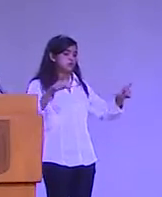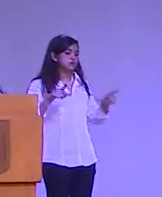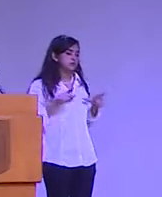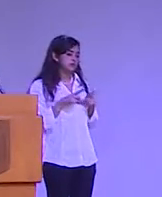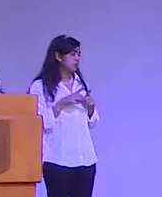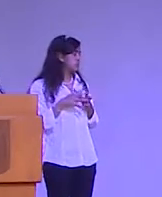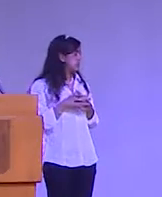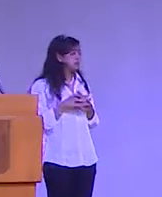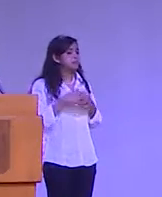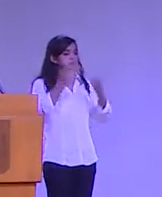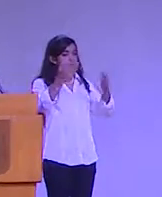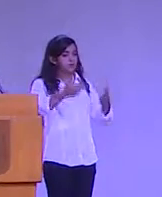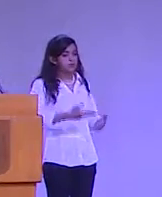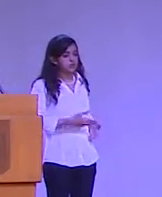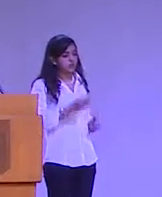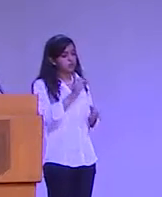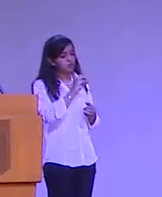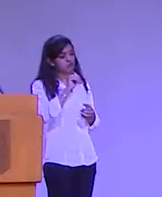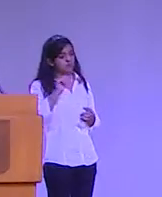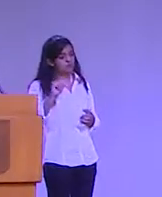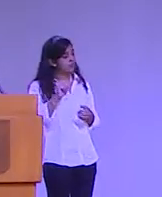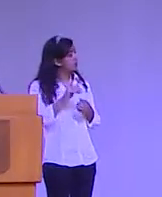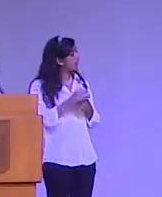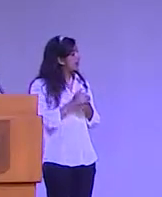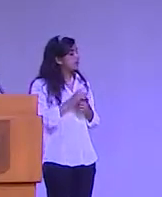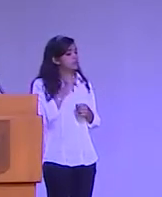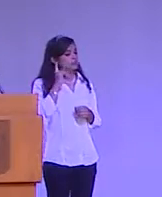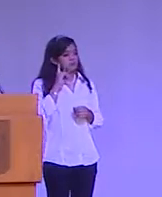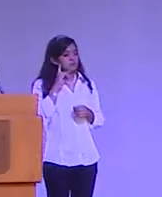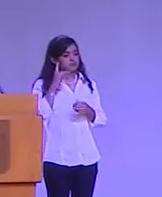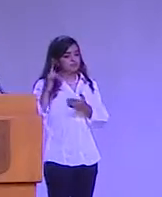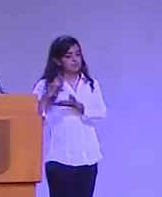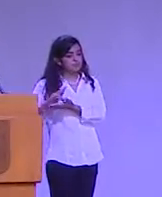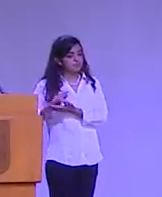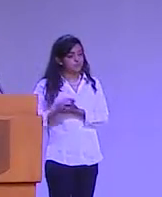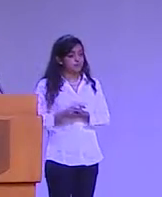Bienvenidos, bienvenidas y escuchemos a nuestros invitados.